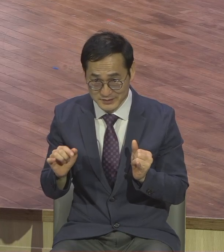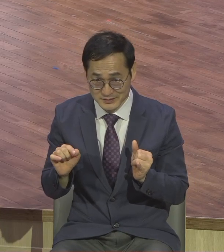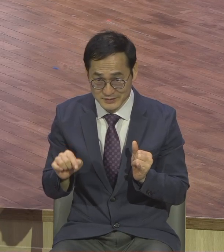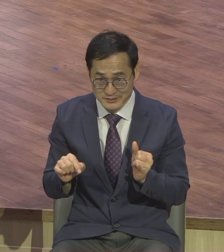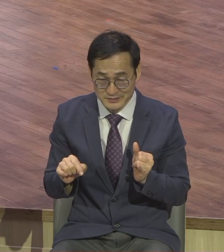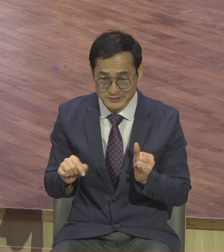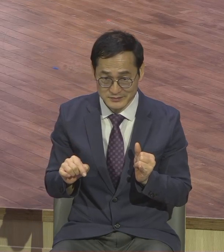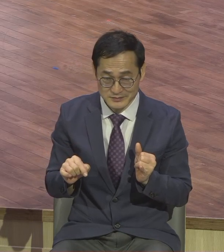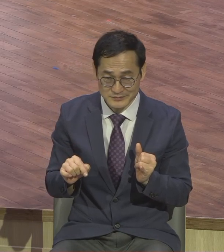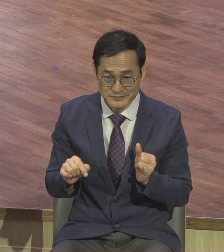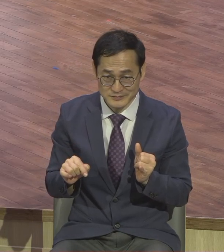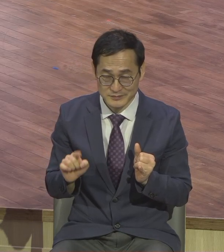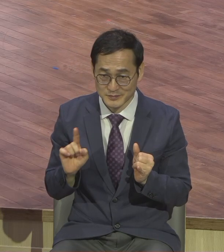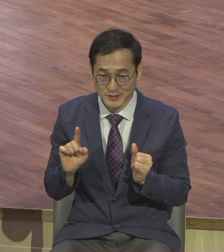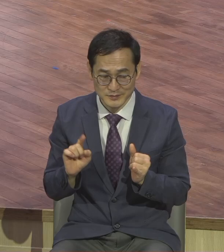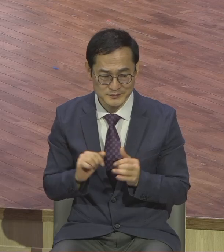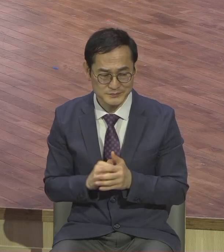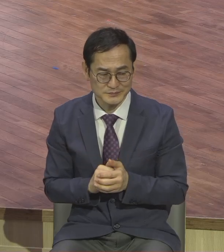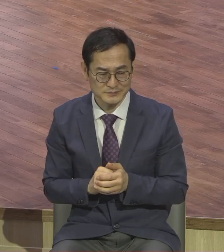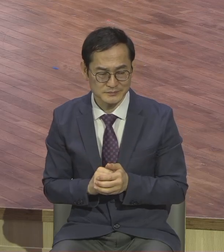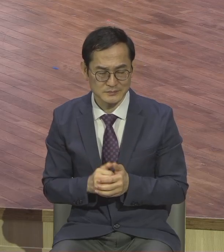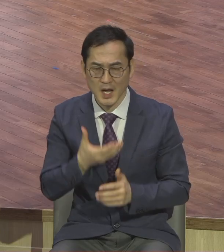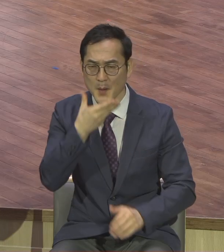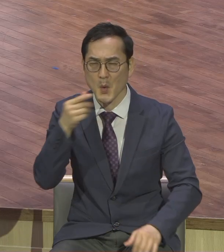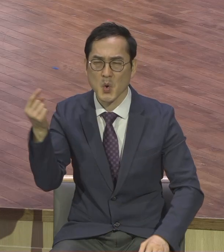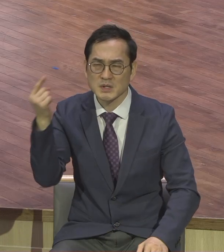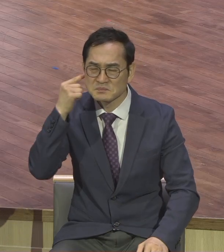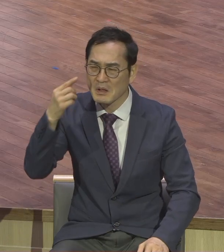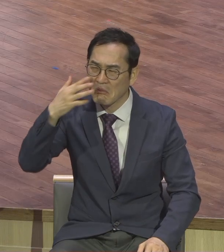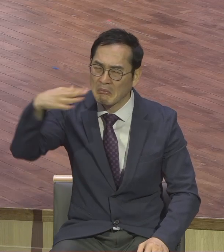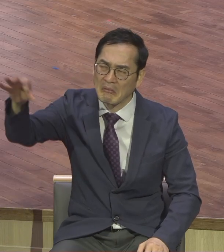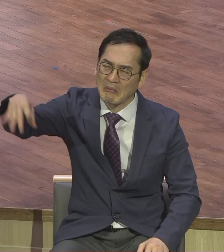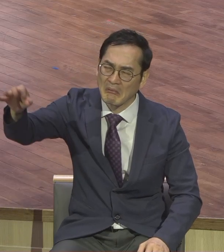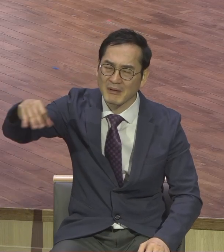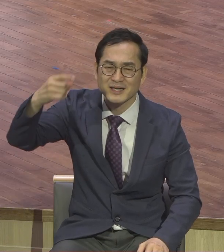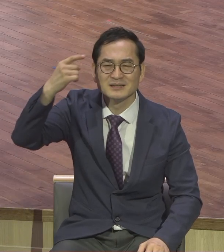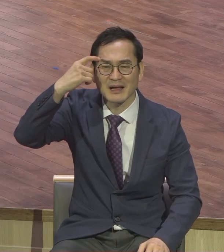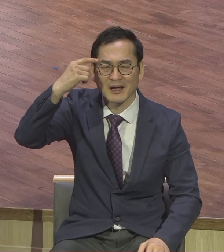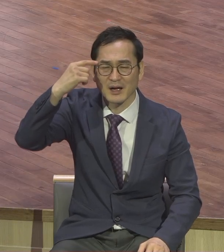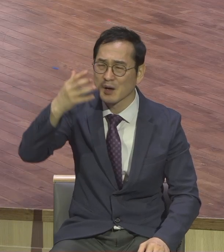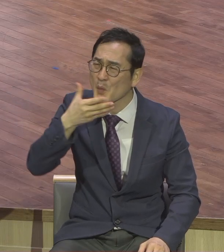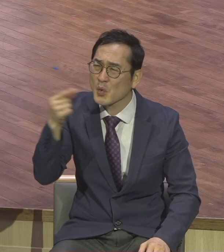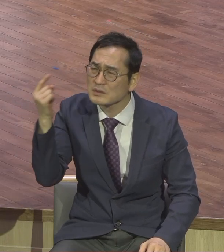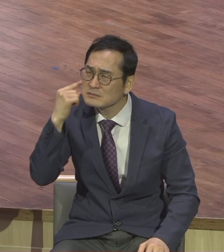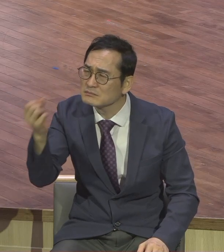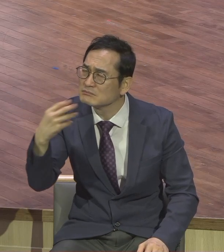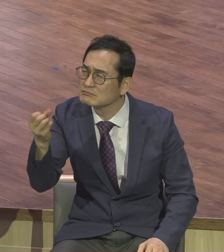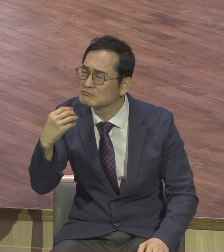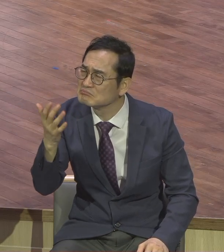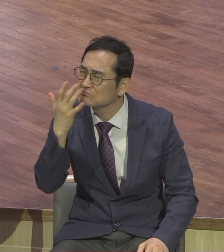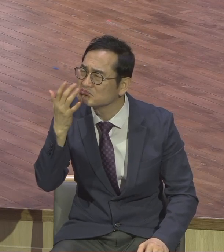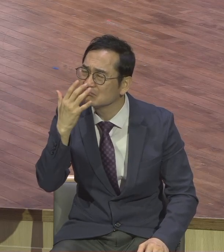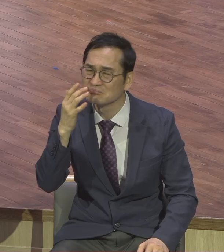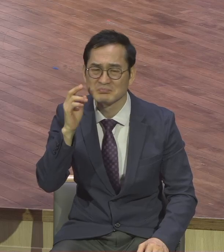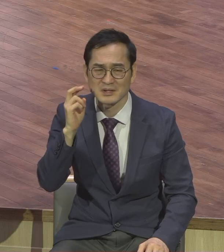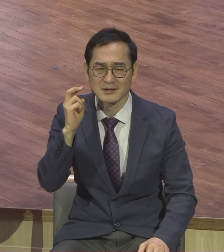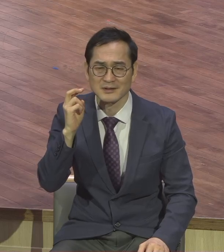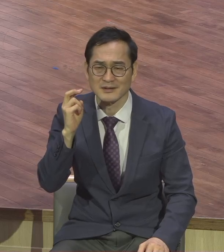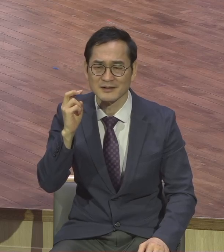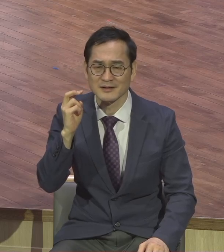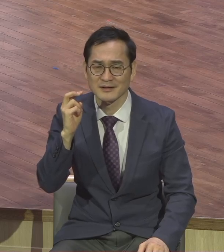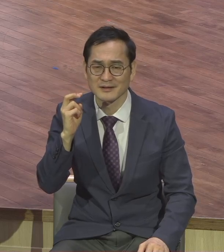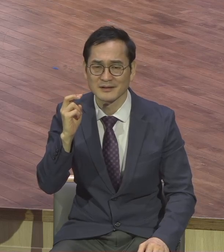생각이 어떤 생각이냐? 복음하면 시시하게 느껴져. 또 복음과